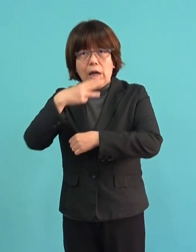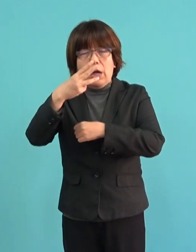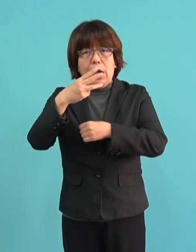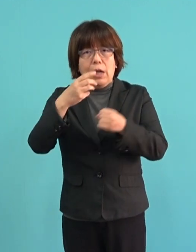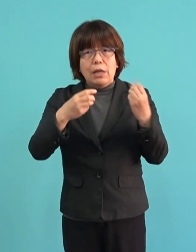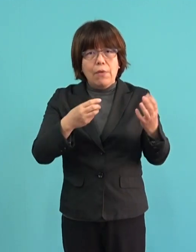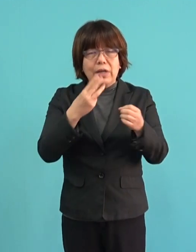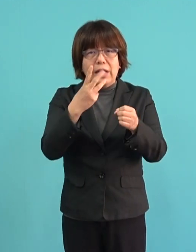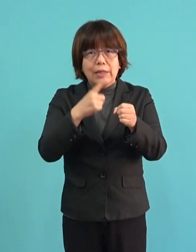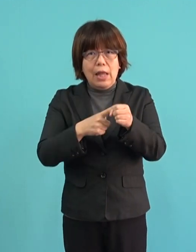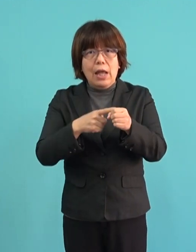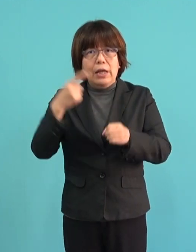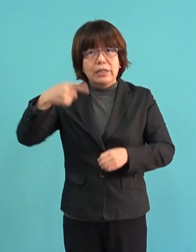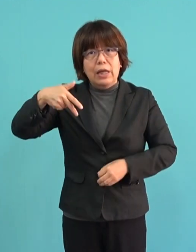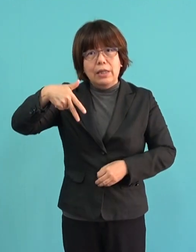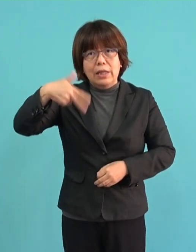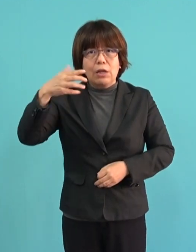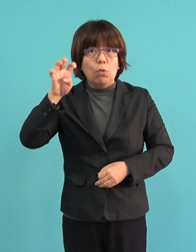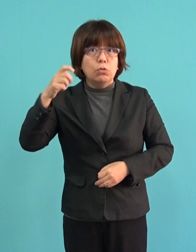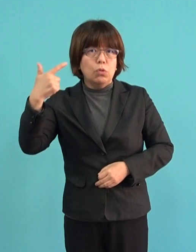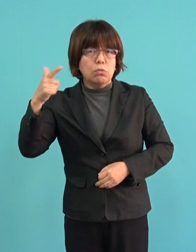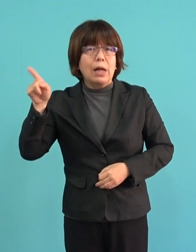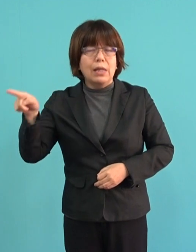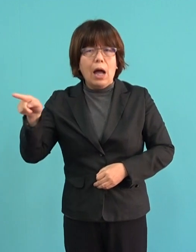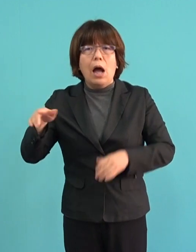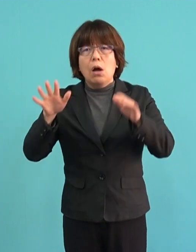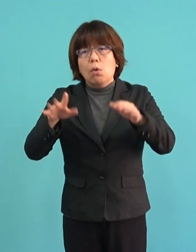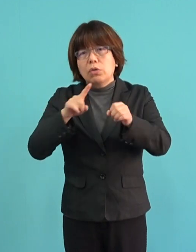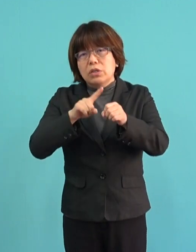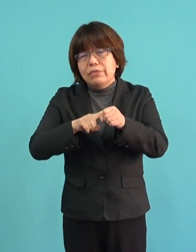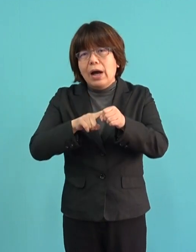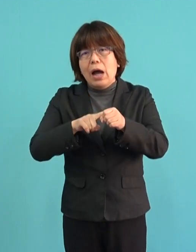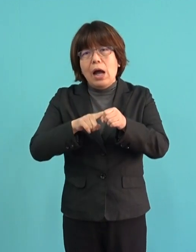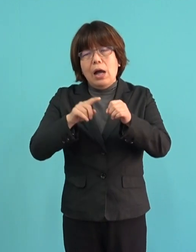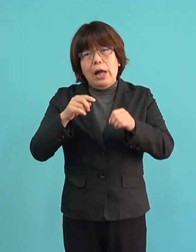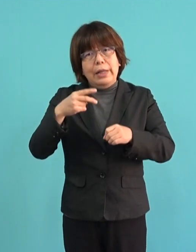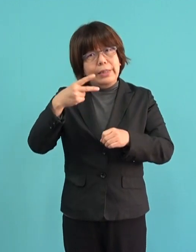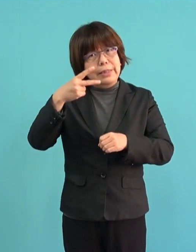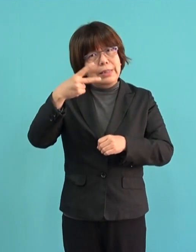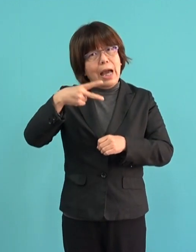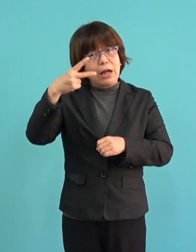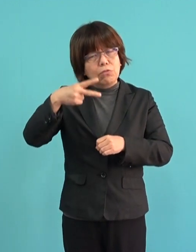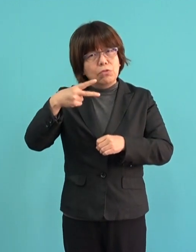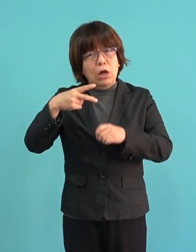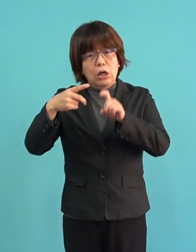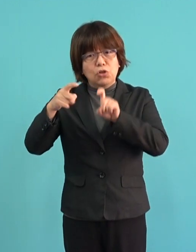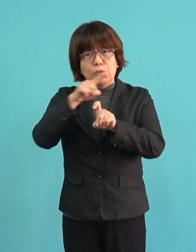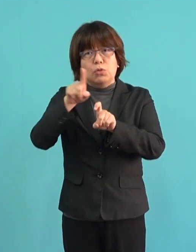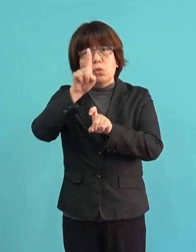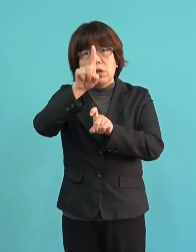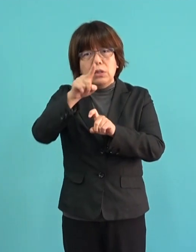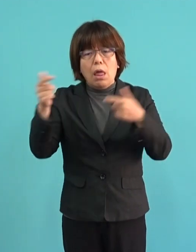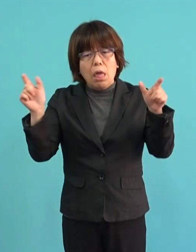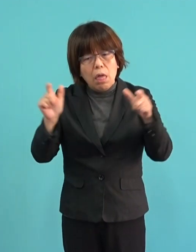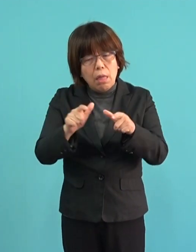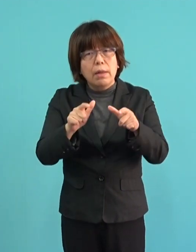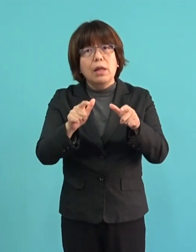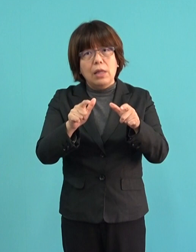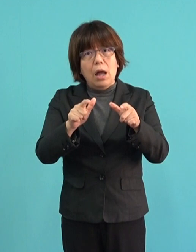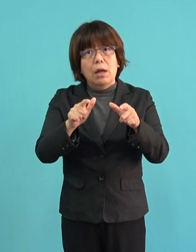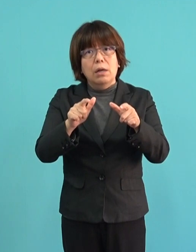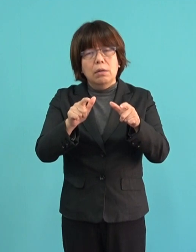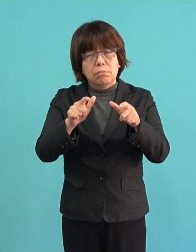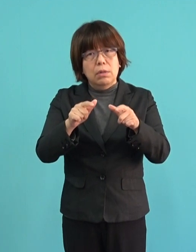3年度ですと年間で1746件ありましたが今年はおそらく年間200件もいかないだろうとまあ10分の1に激減をするということになります